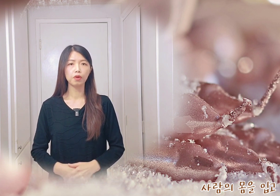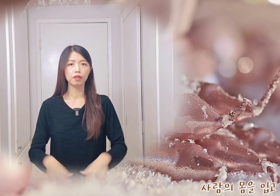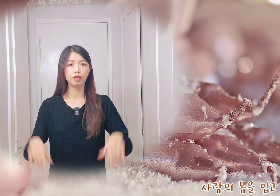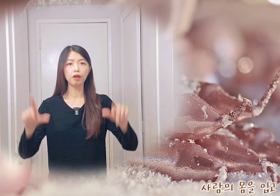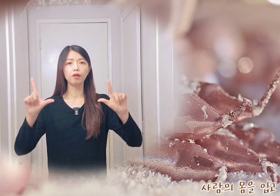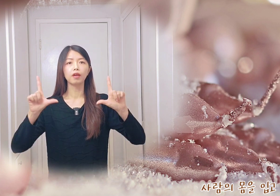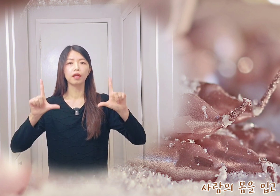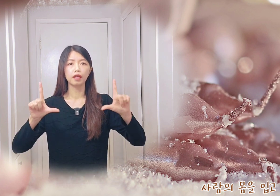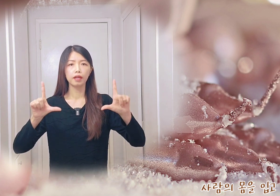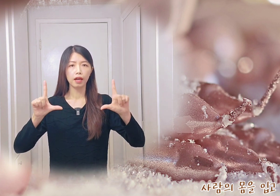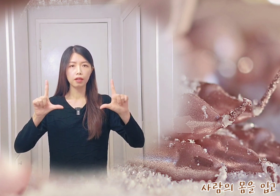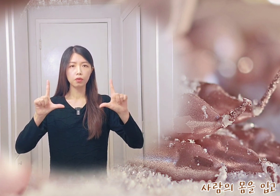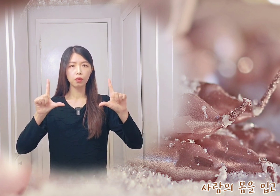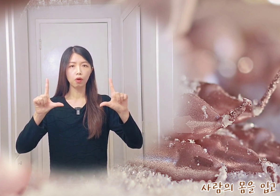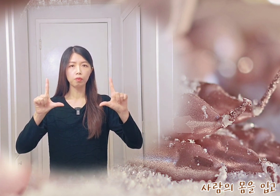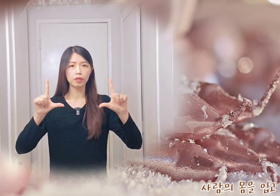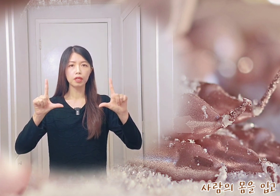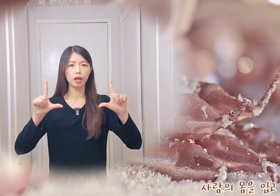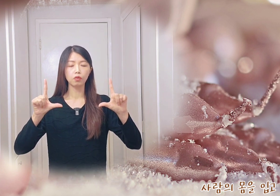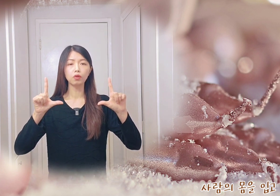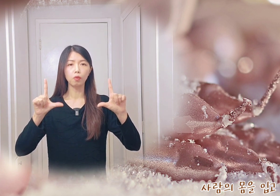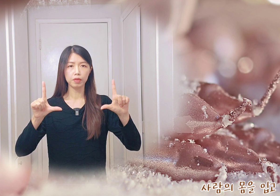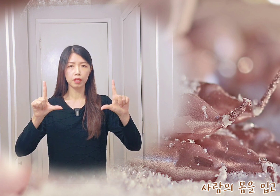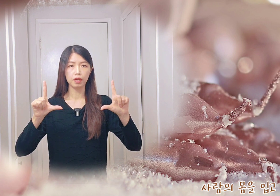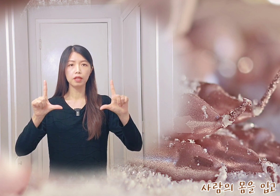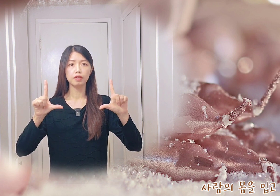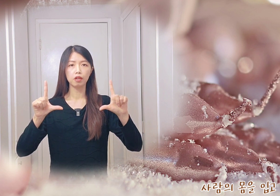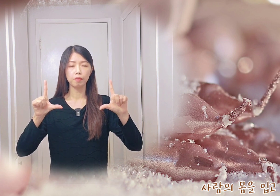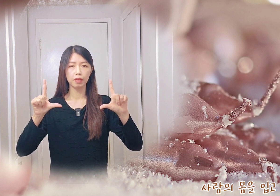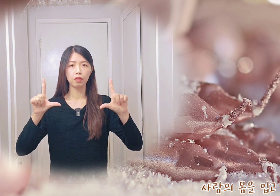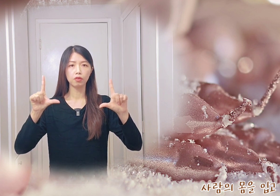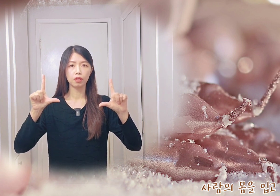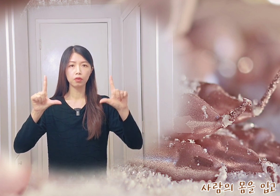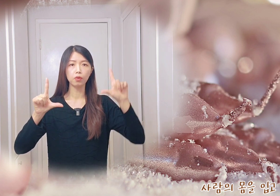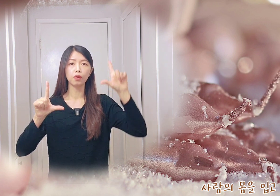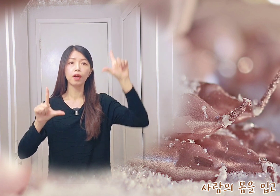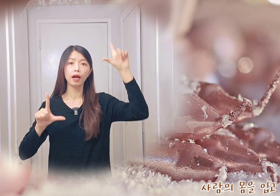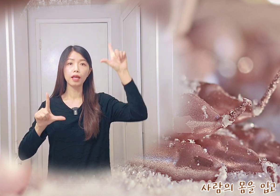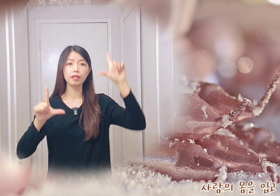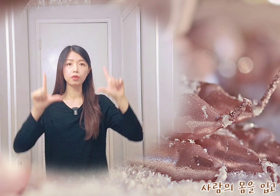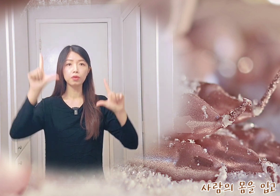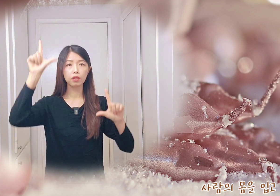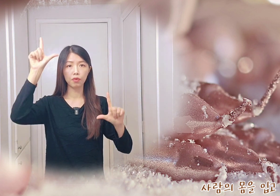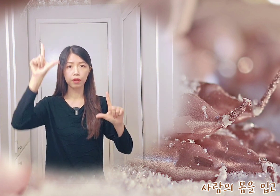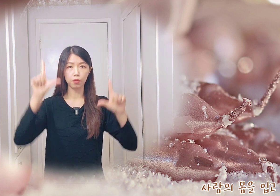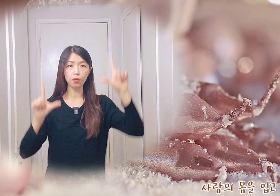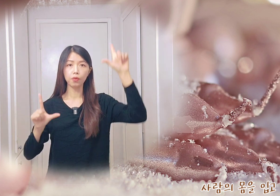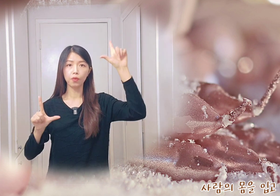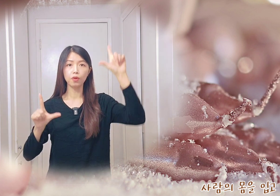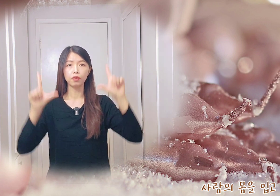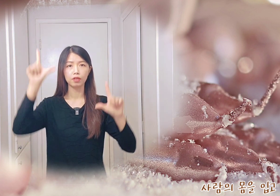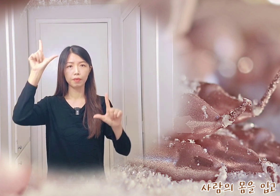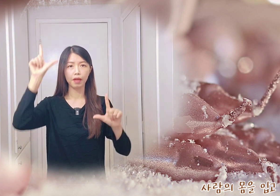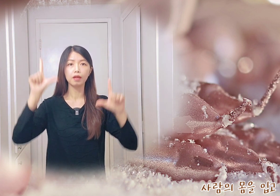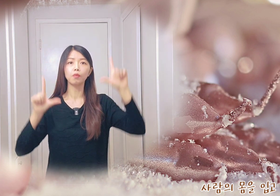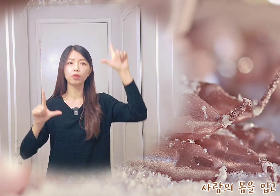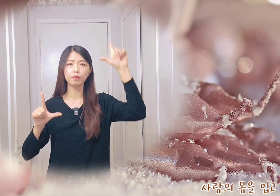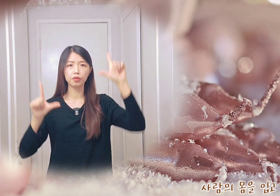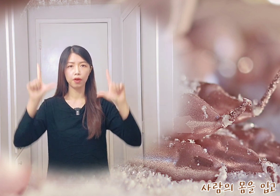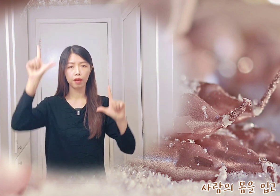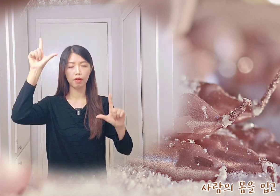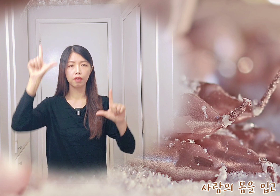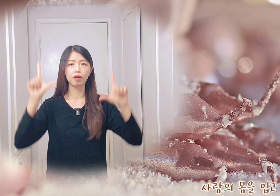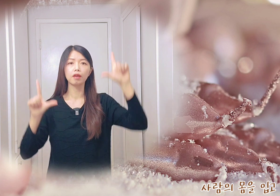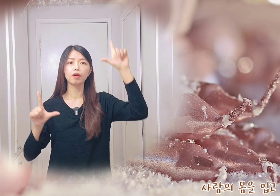모습 수어는요, 양손 엄지하고 검지를 니은처럼 만들어 주시고 한 손씩 위로 올려주시면